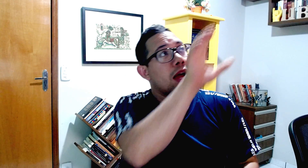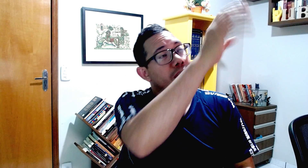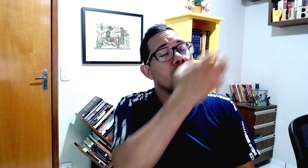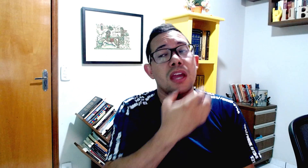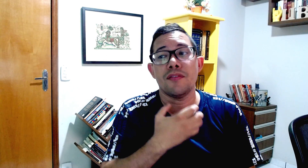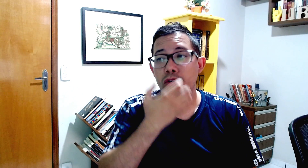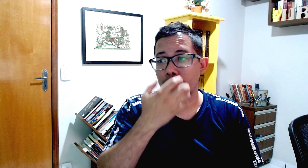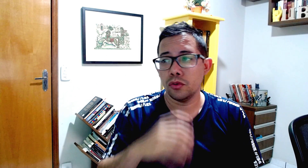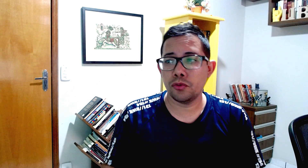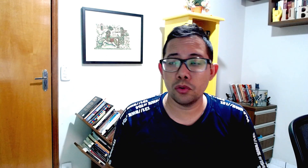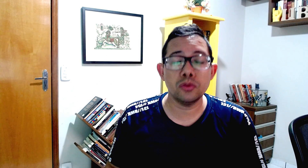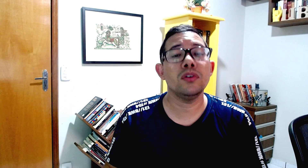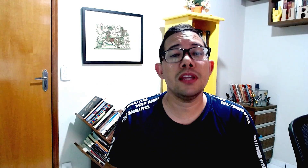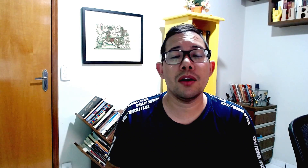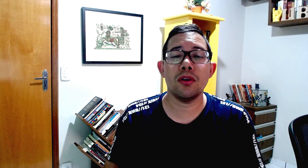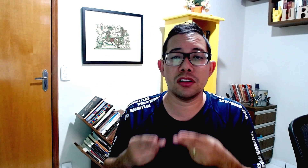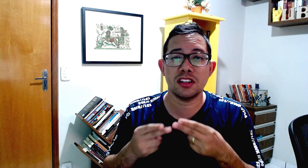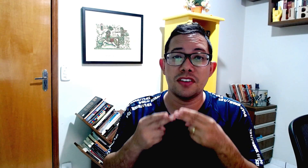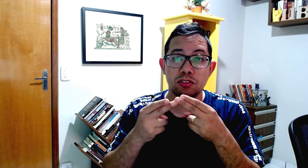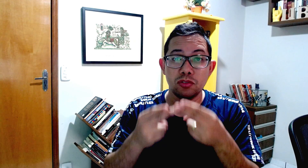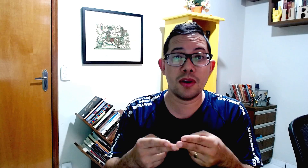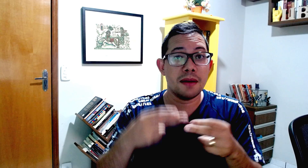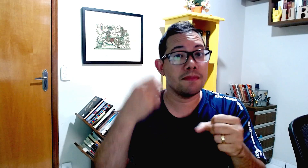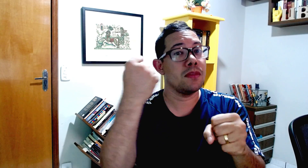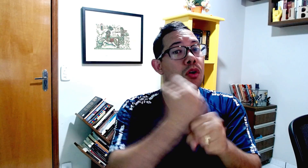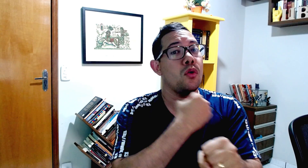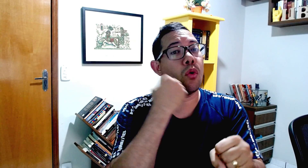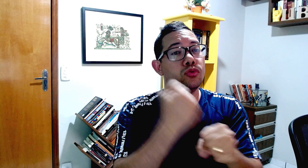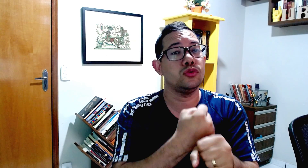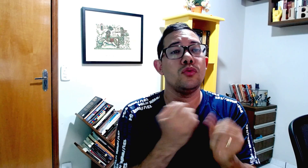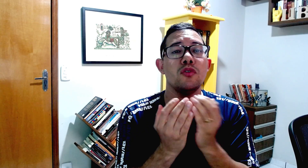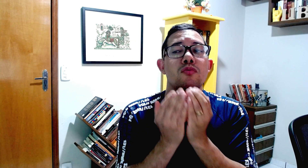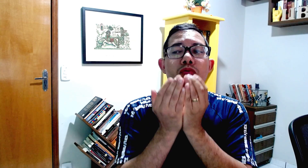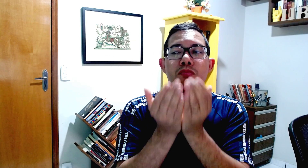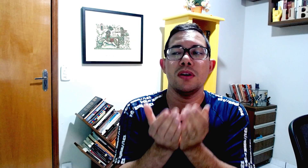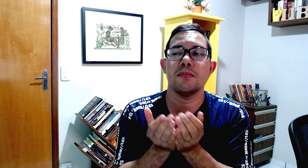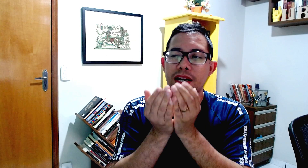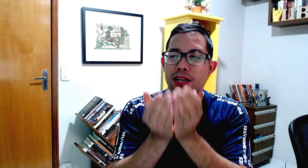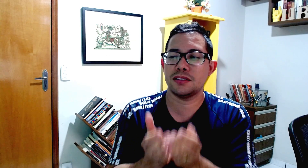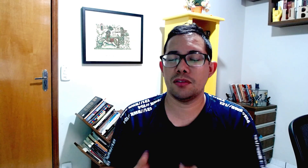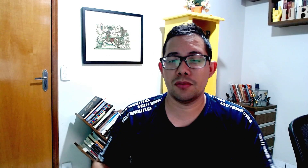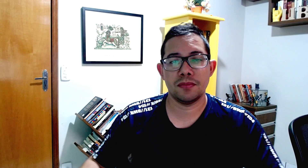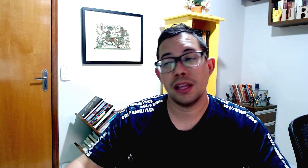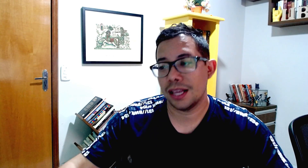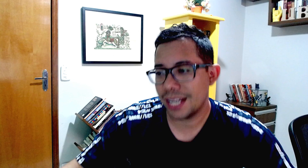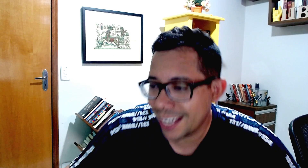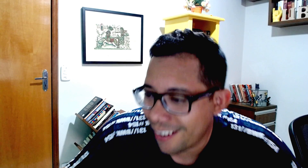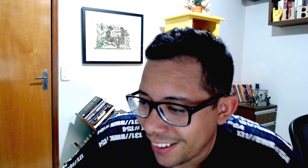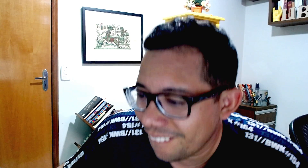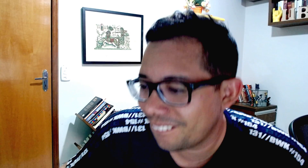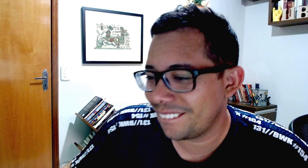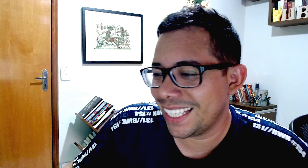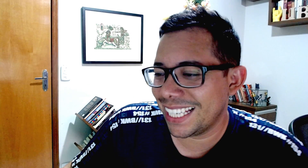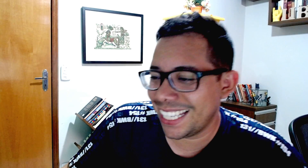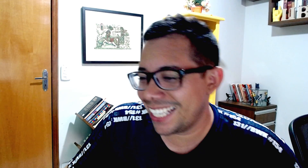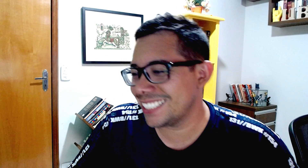Adão e Eva comeu do fruto, e agora você faz, Noé construiu uma embarcação. Legal, né?